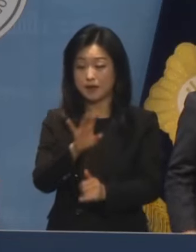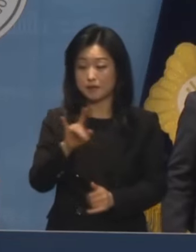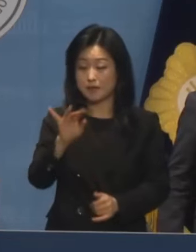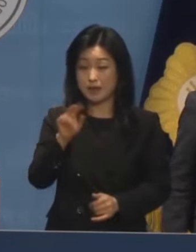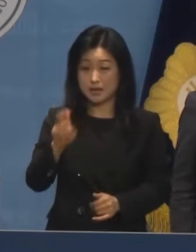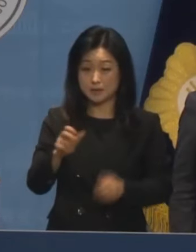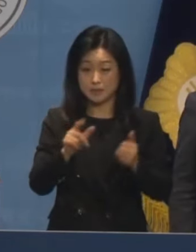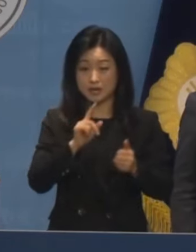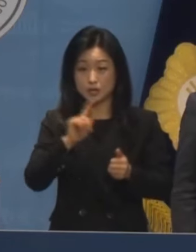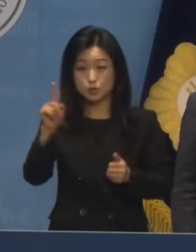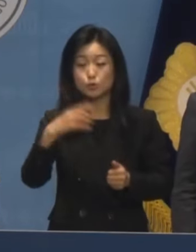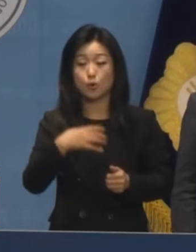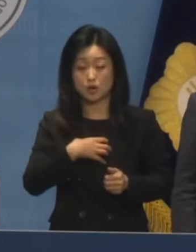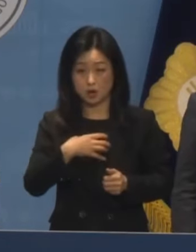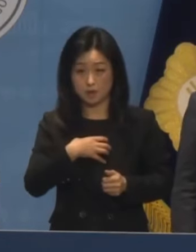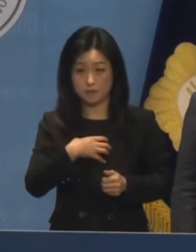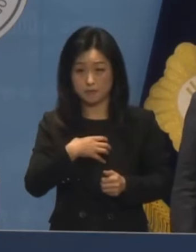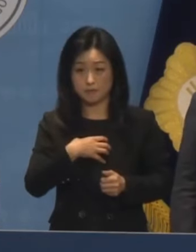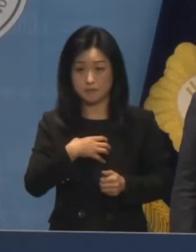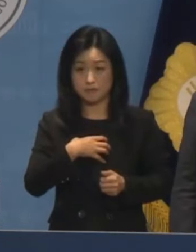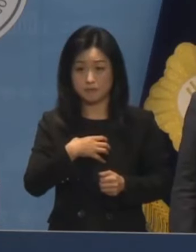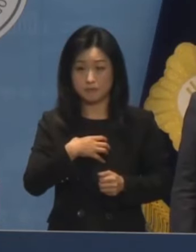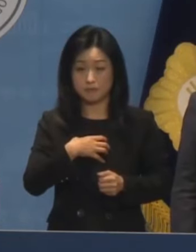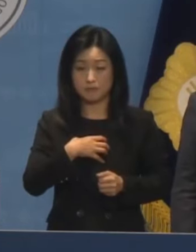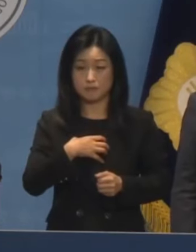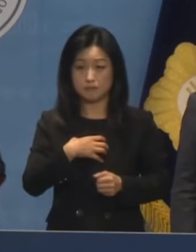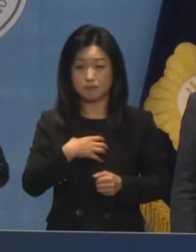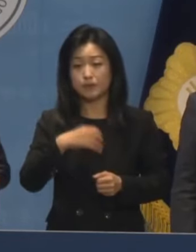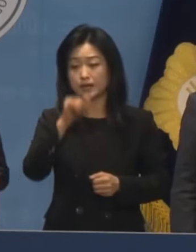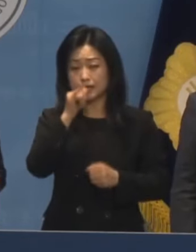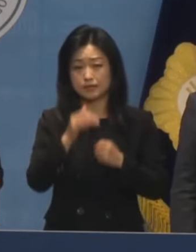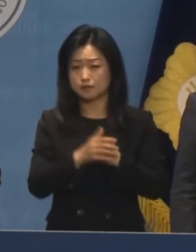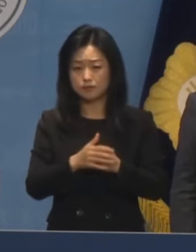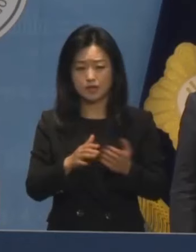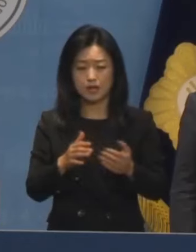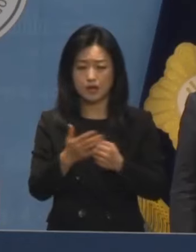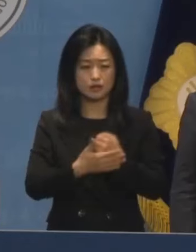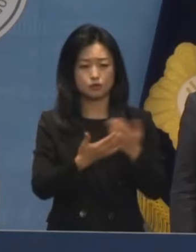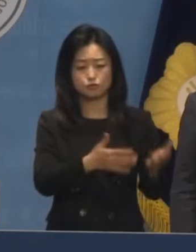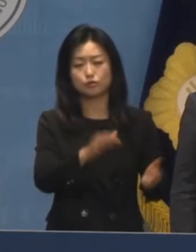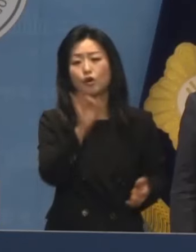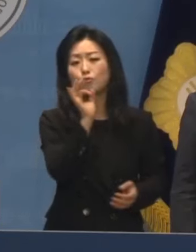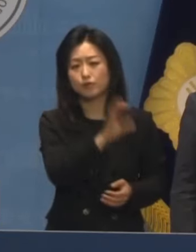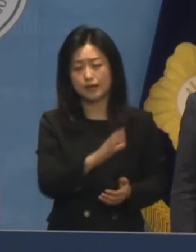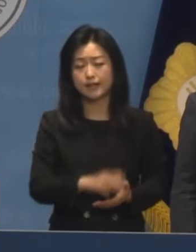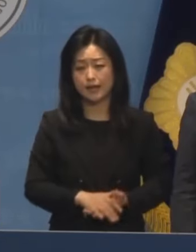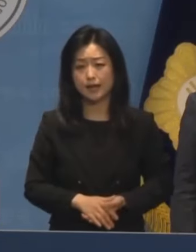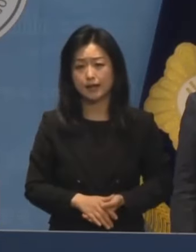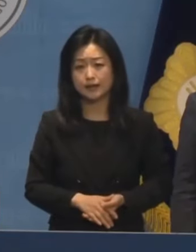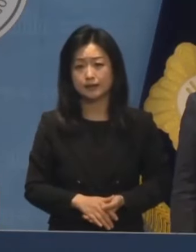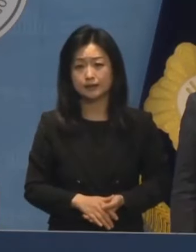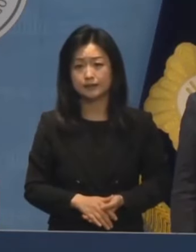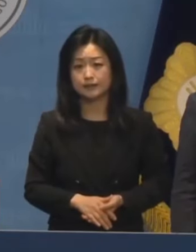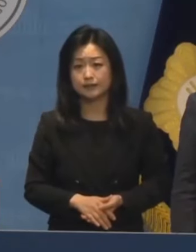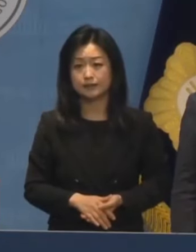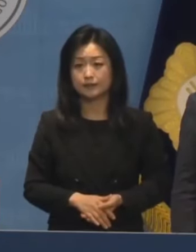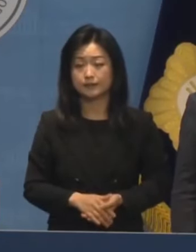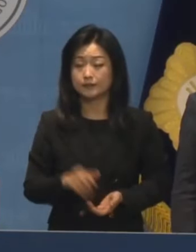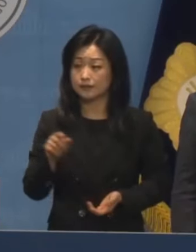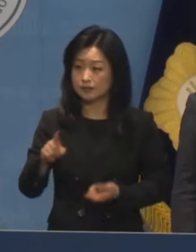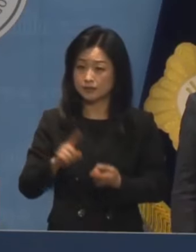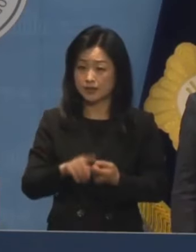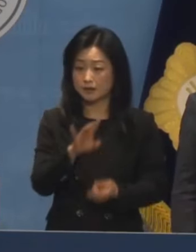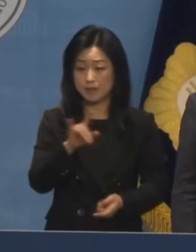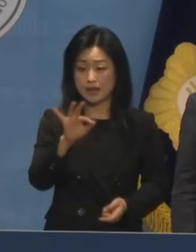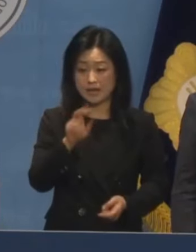기소될 위험을 무릅쓰고 대표가이 부분을 어 취하해 줄 수 없다라고 얘기하고 있는데 이것은